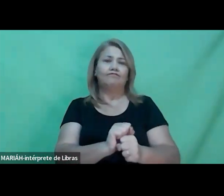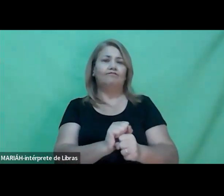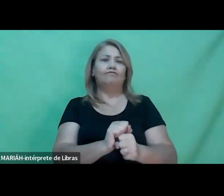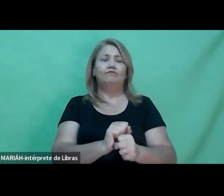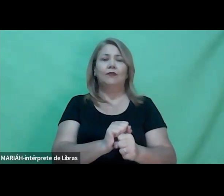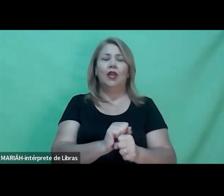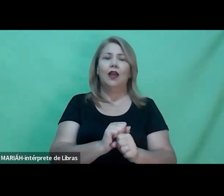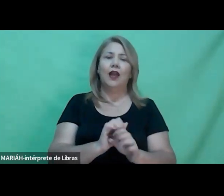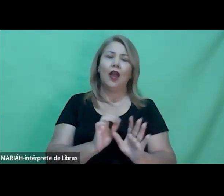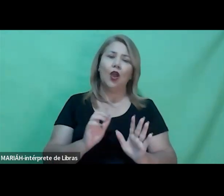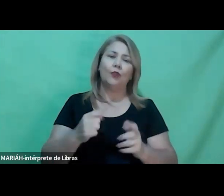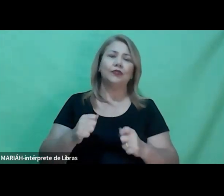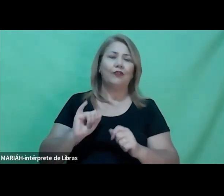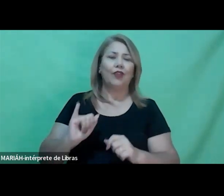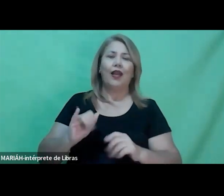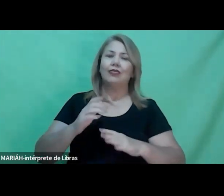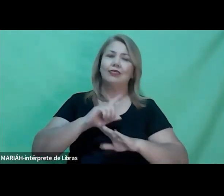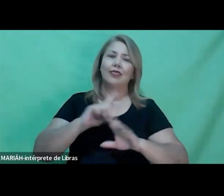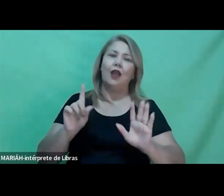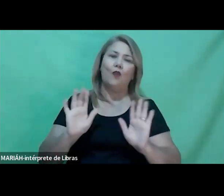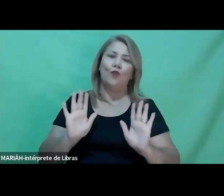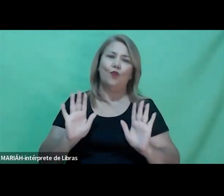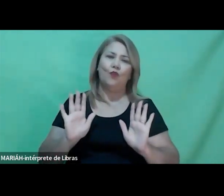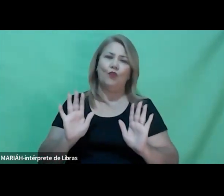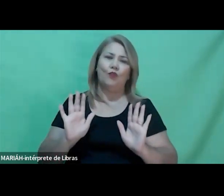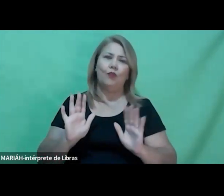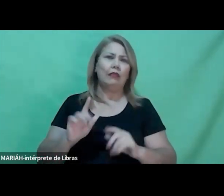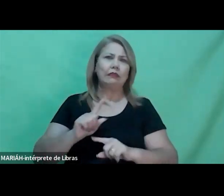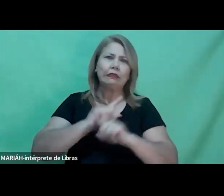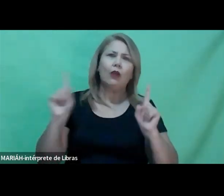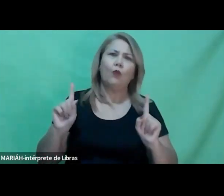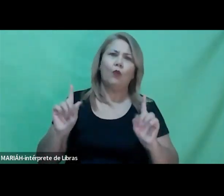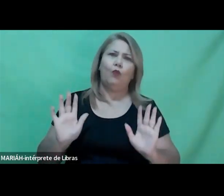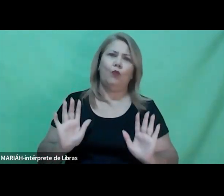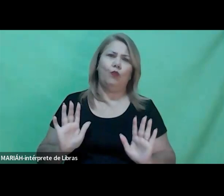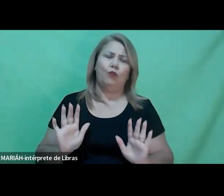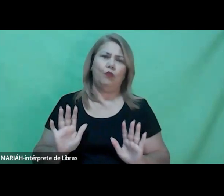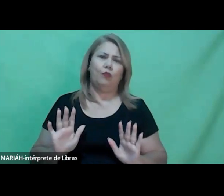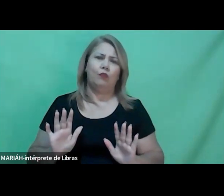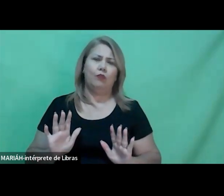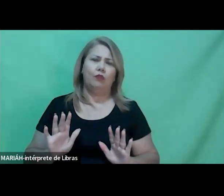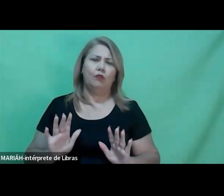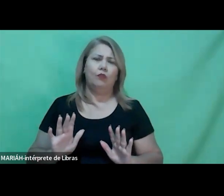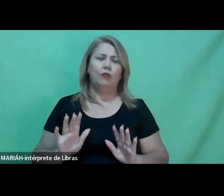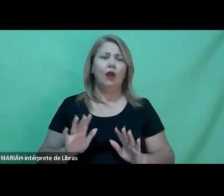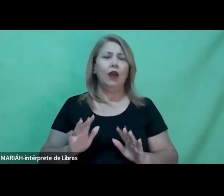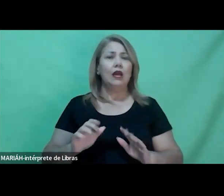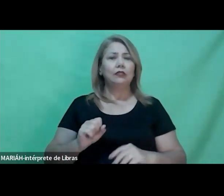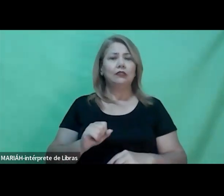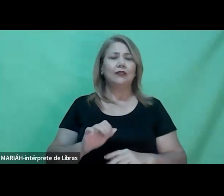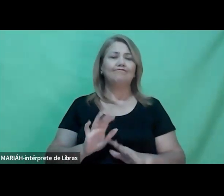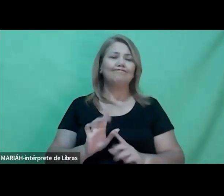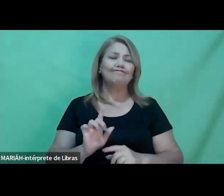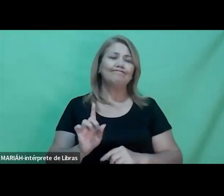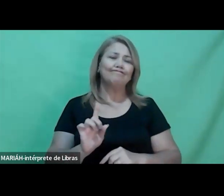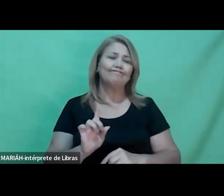no un no con énfasis si lo hago con un movimiento entrecortado o lento es como dudoso pero es